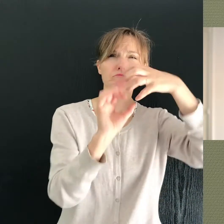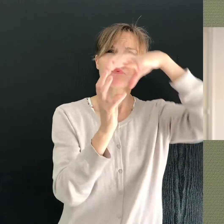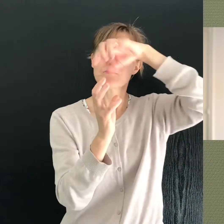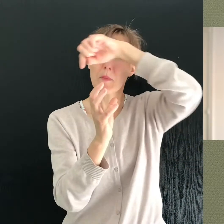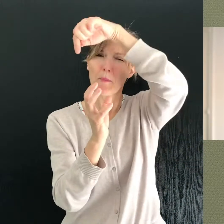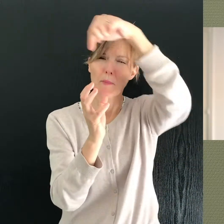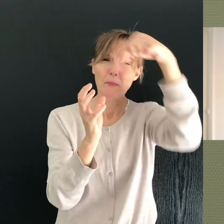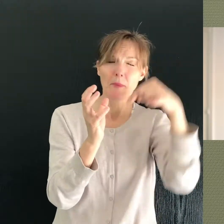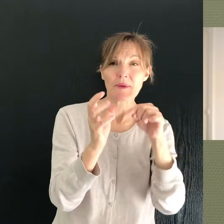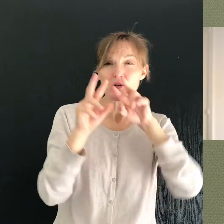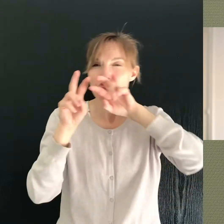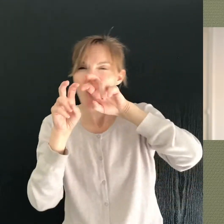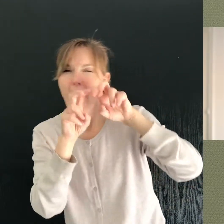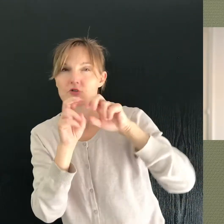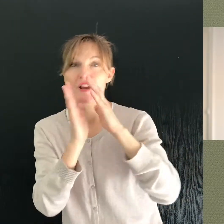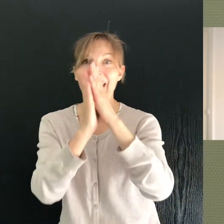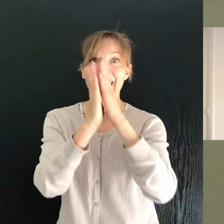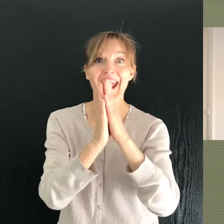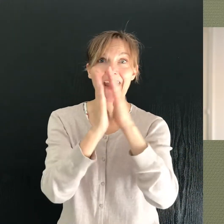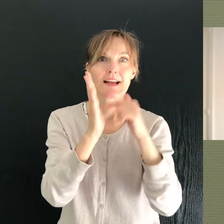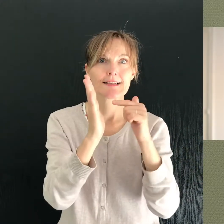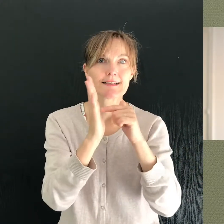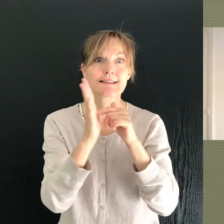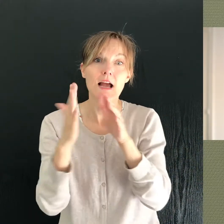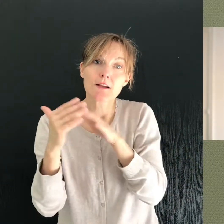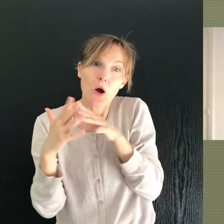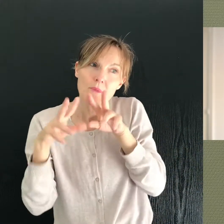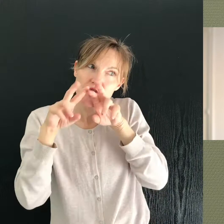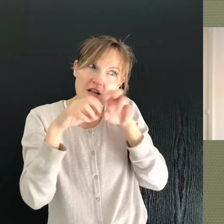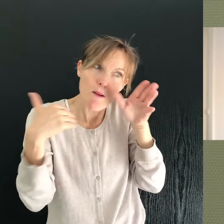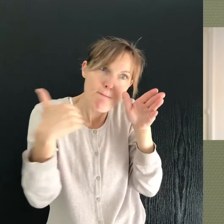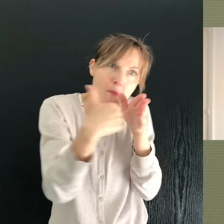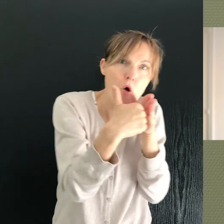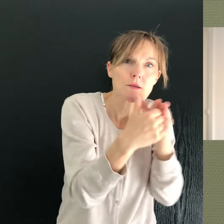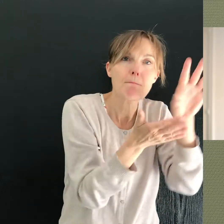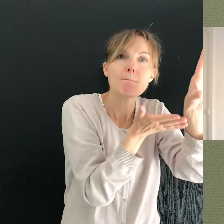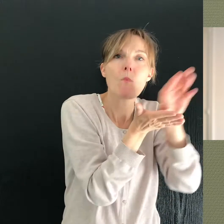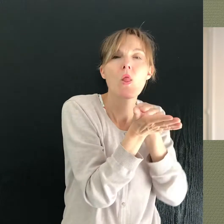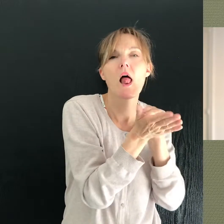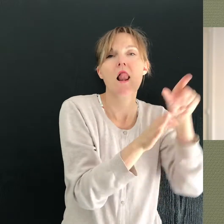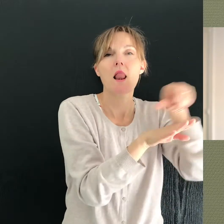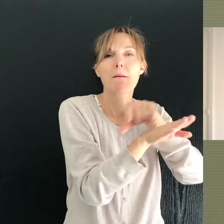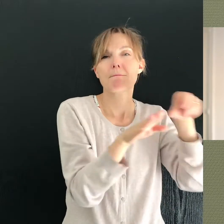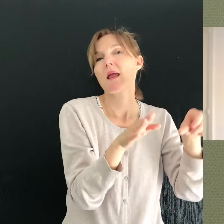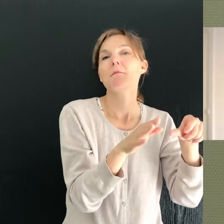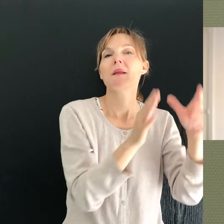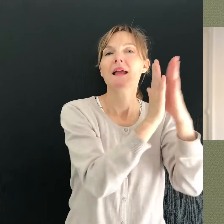monde pour trouver des églises qui cherchaient à se rapprocher du modèle biblique de